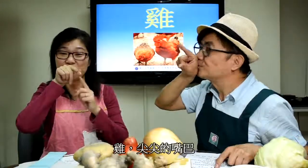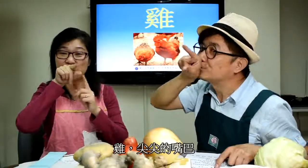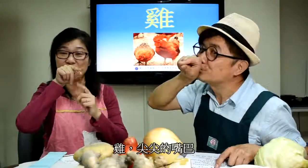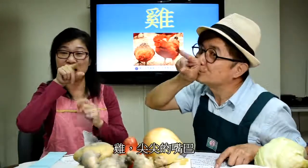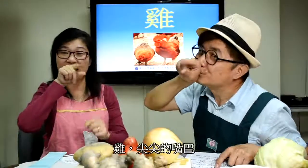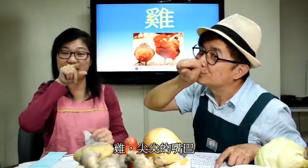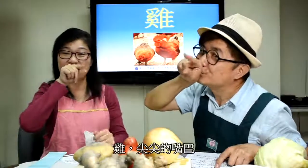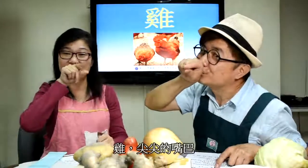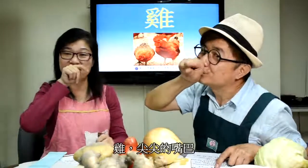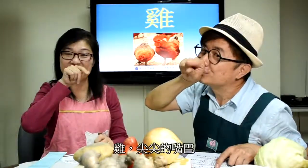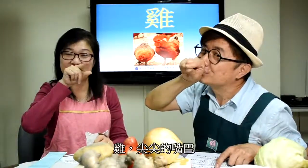巴。鸡，